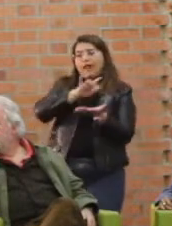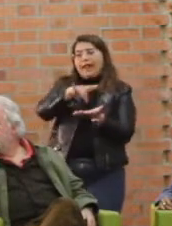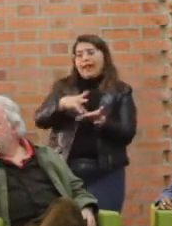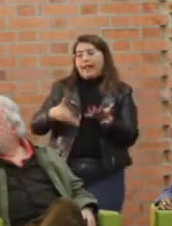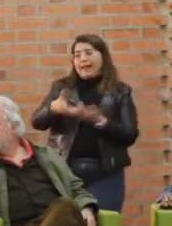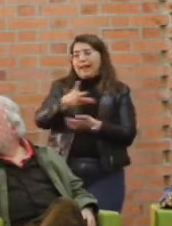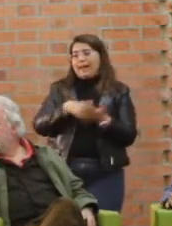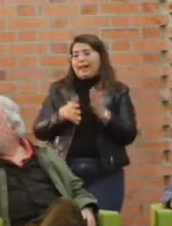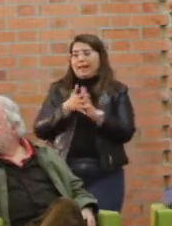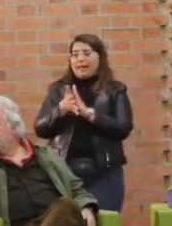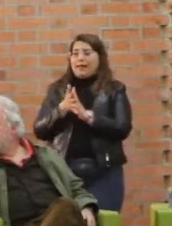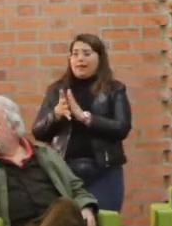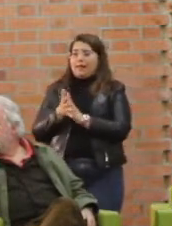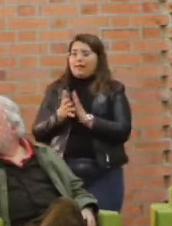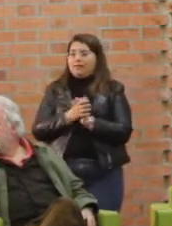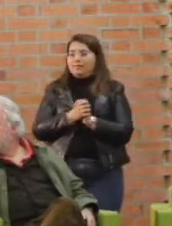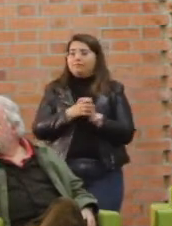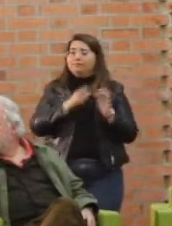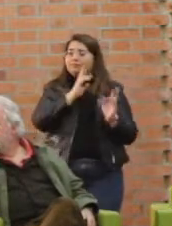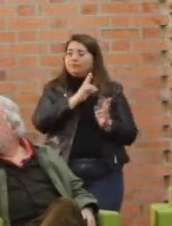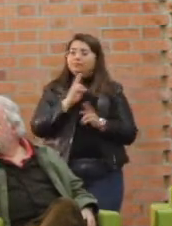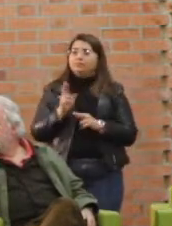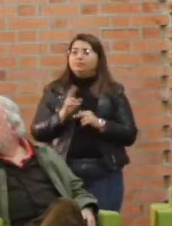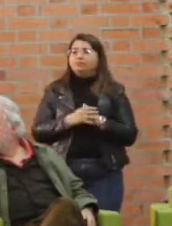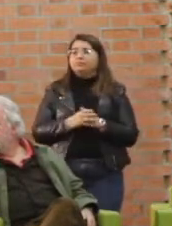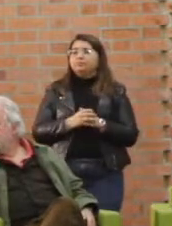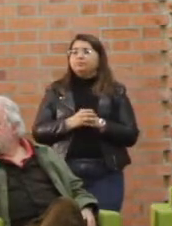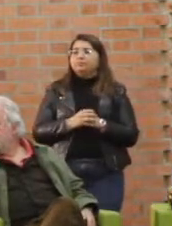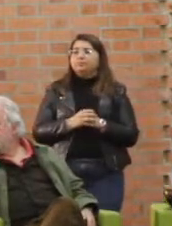desde 2007 por ahí